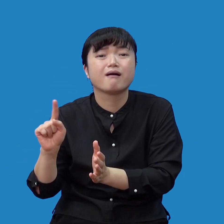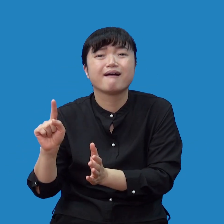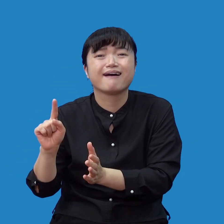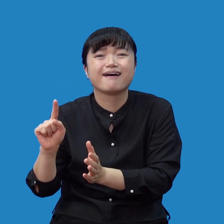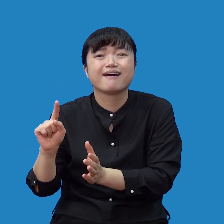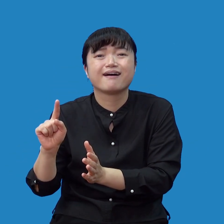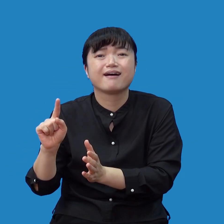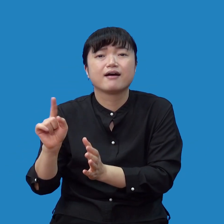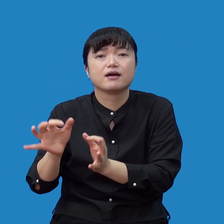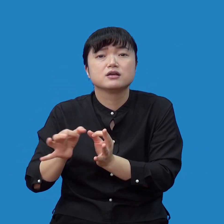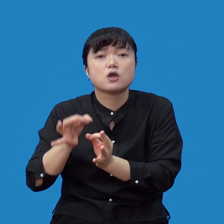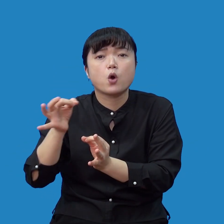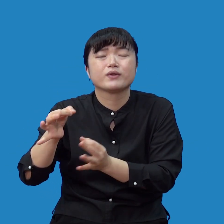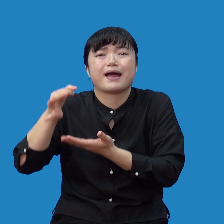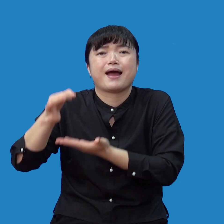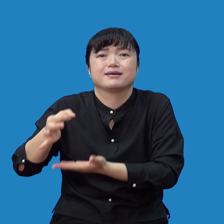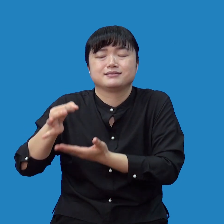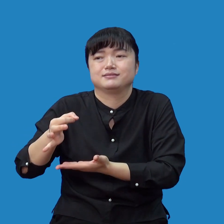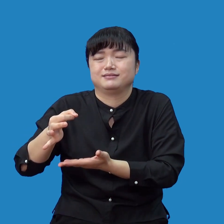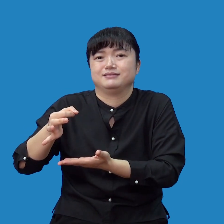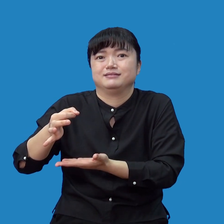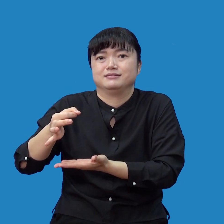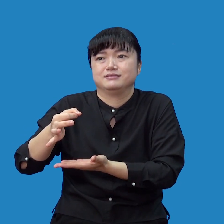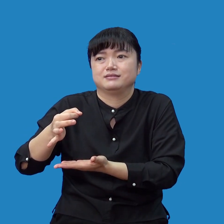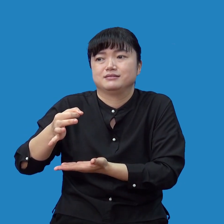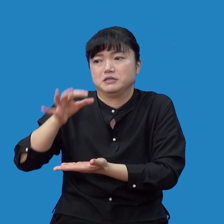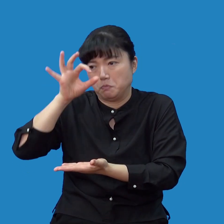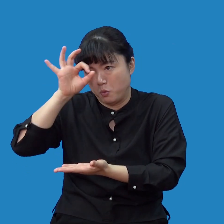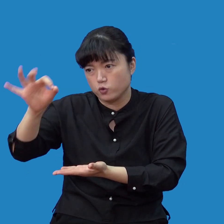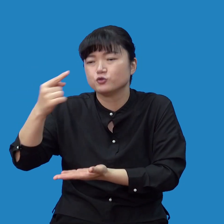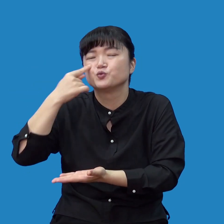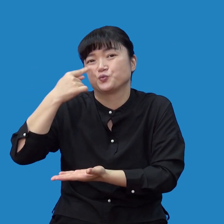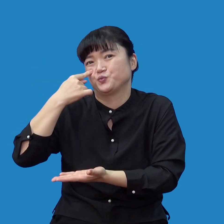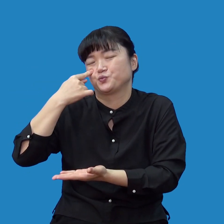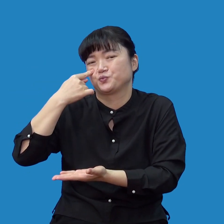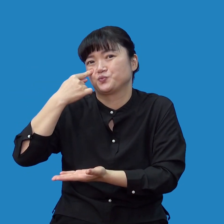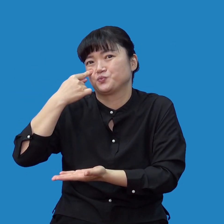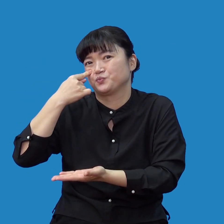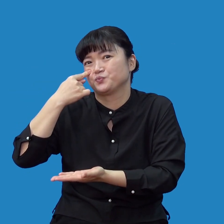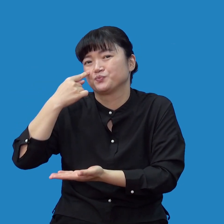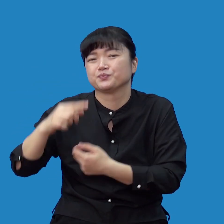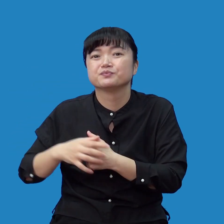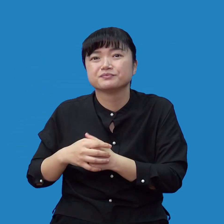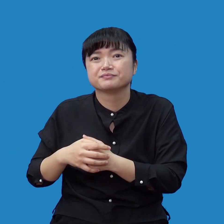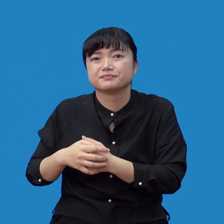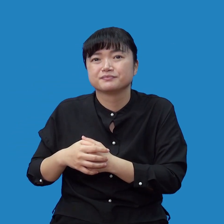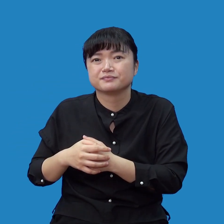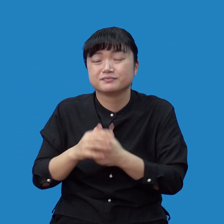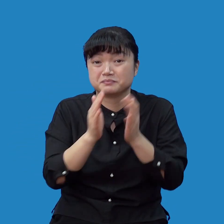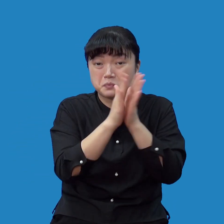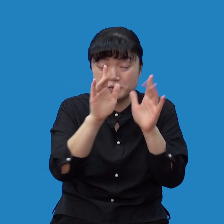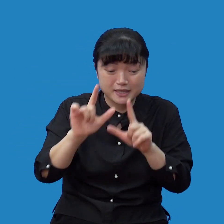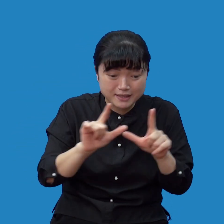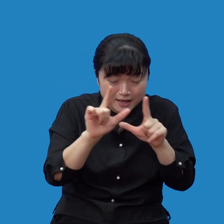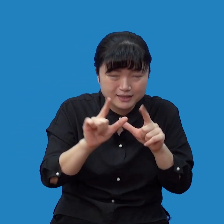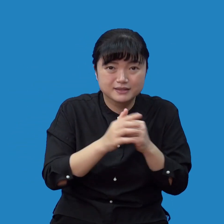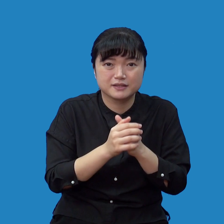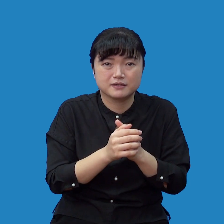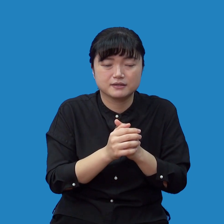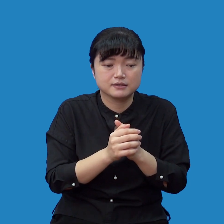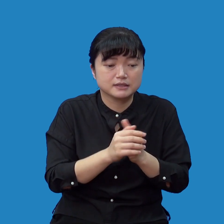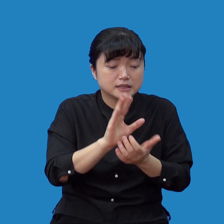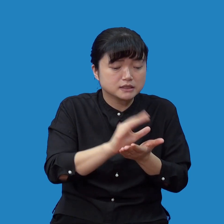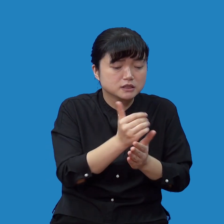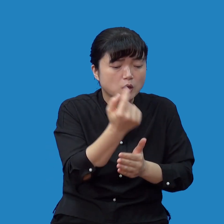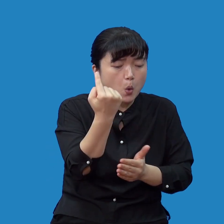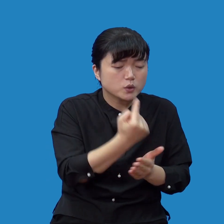영원한 가치를 볼 줄 아는 눈, 그것 때문입니다. 이 모세가 살았던 시대는 그리스도께서 오시기 전입니다.